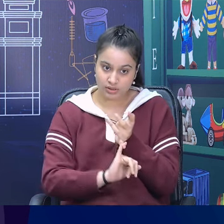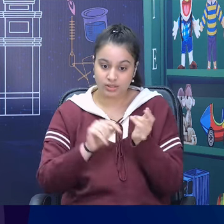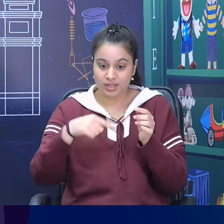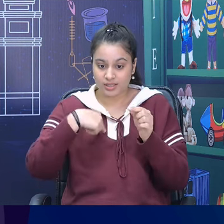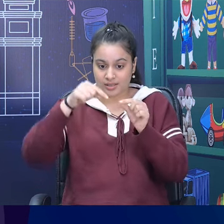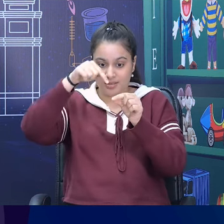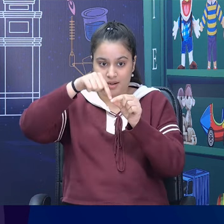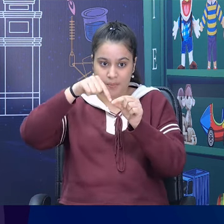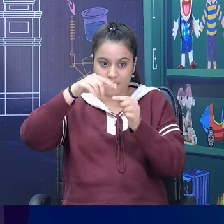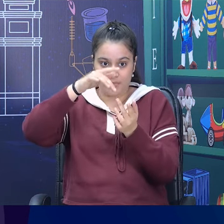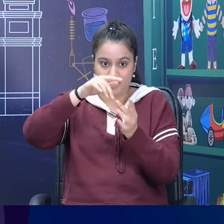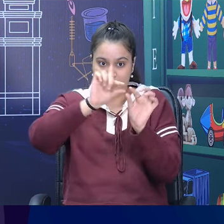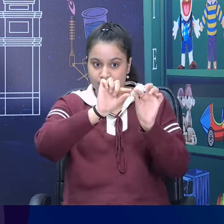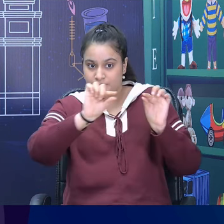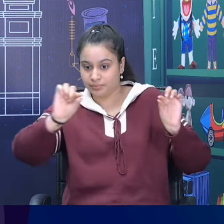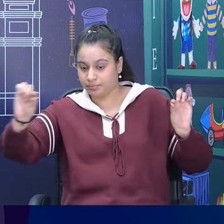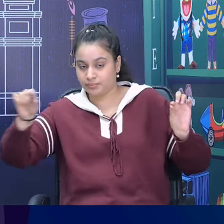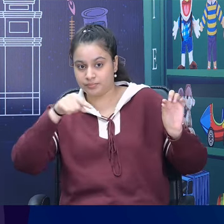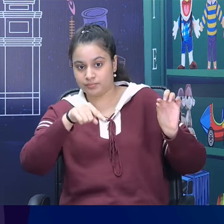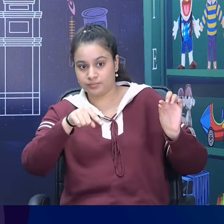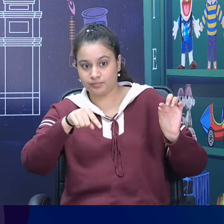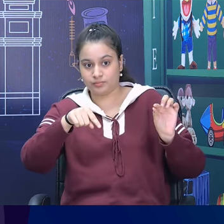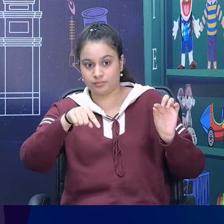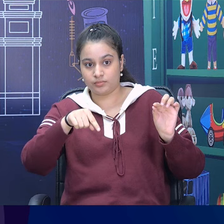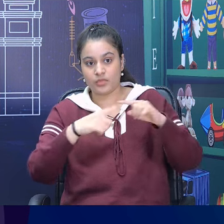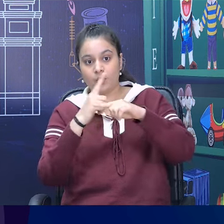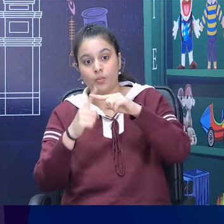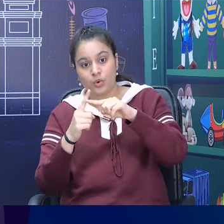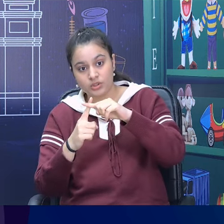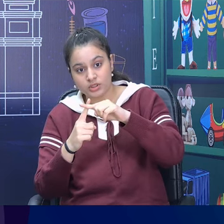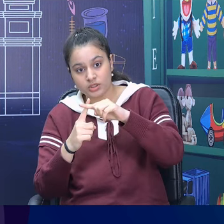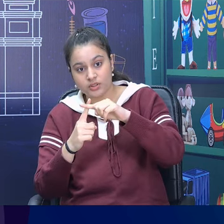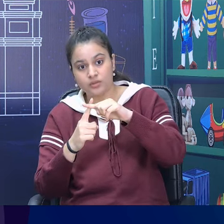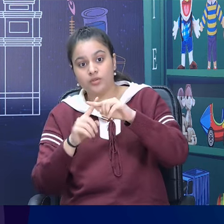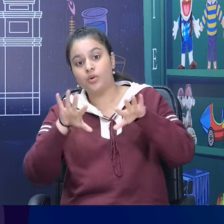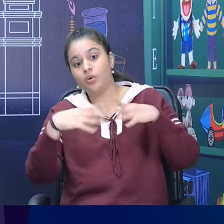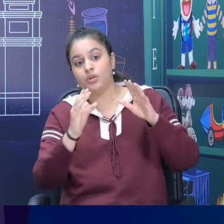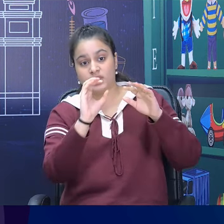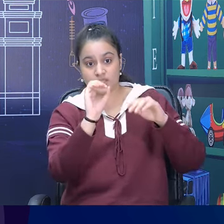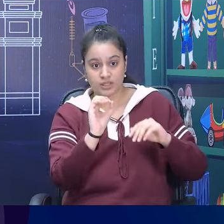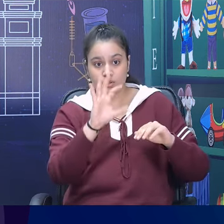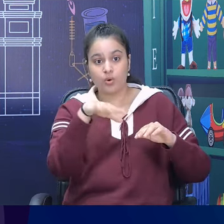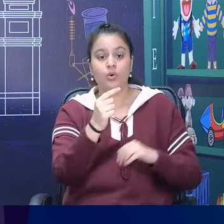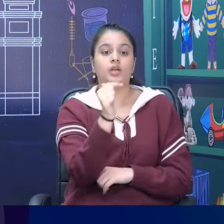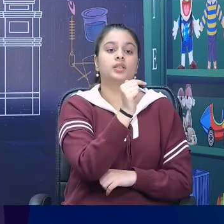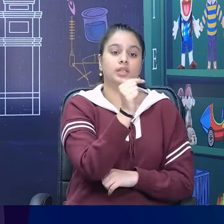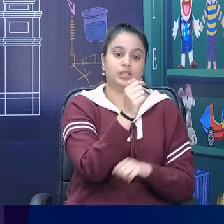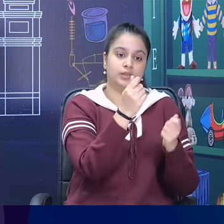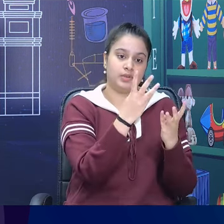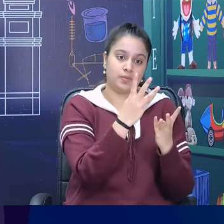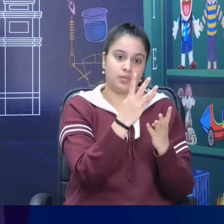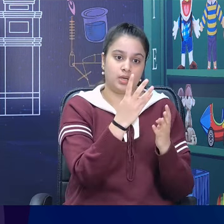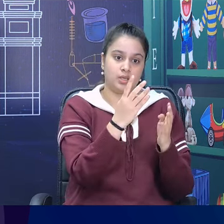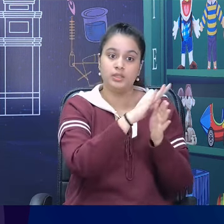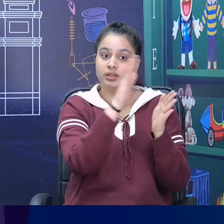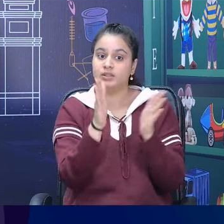हमारे जो पॉइंट्स हैं वो रिप्रेजेंट करते हैं पॉजिटिव एज वेल एज जीरो इंटी जर एंड नेगेटिव इंटी जर तो पॉजिटिव